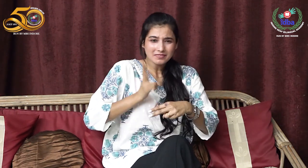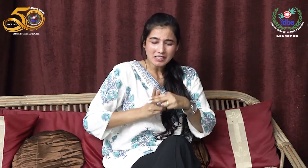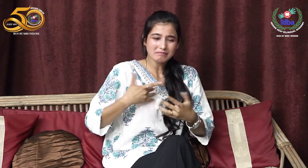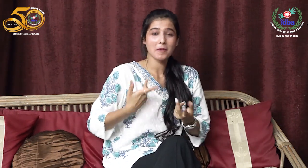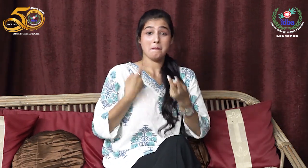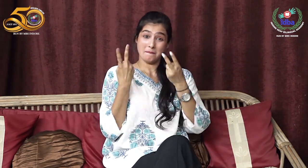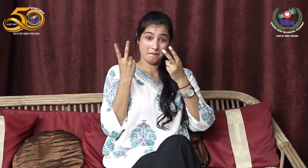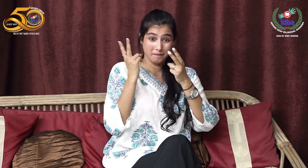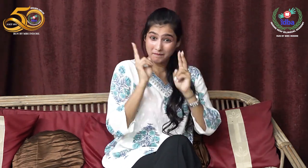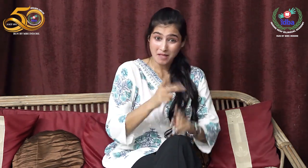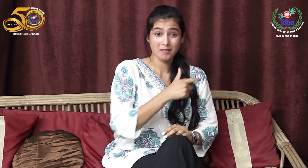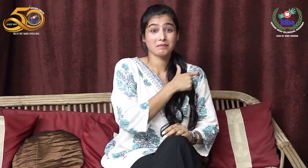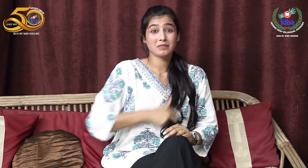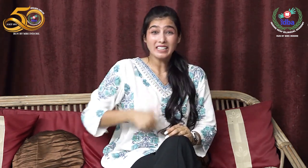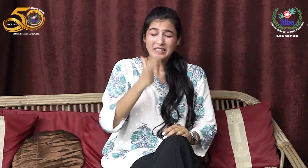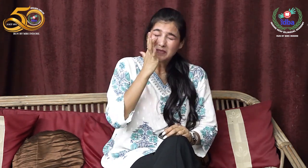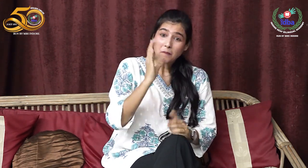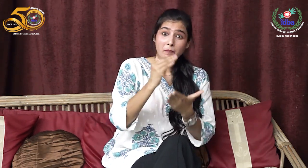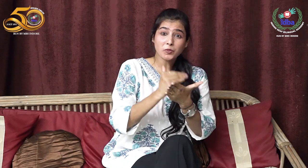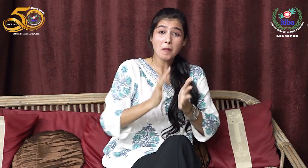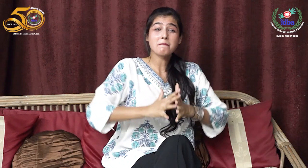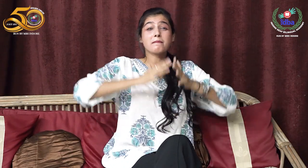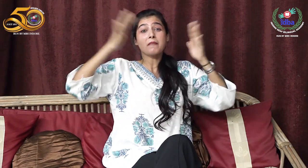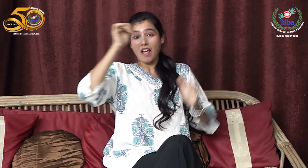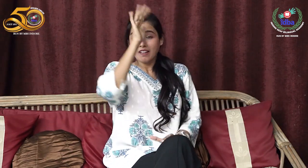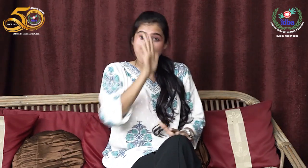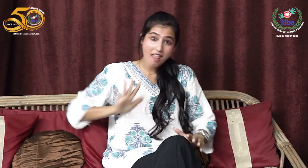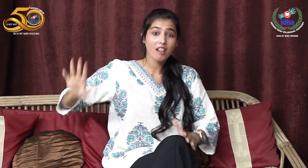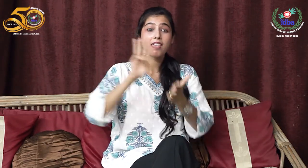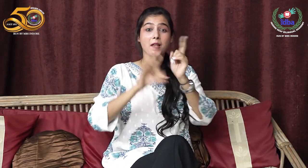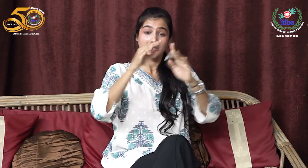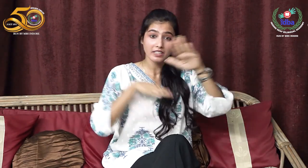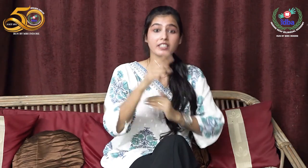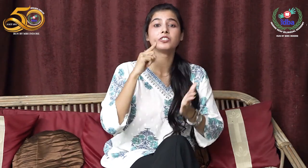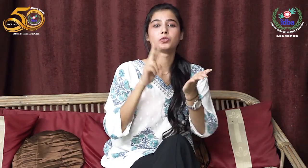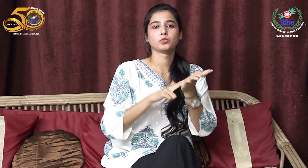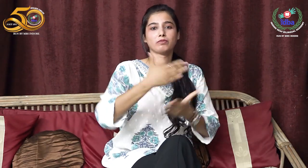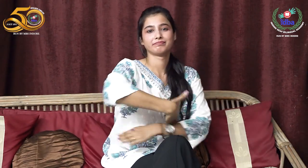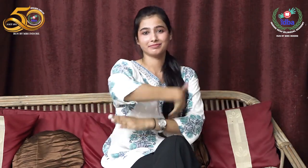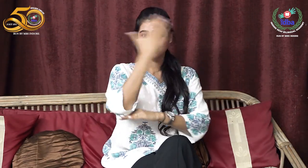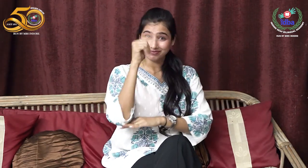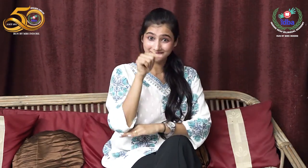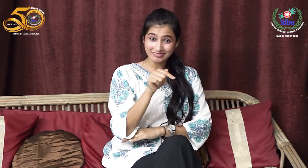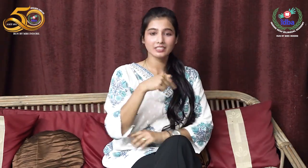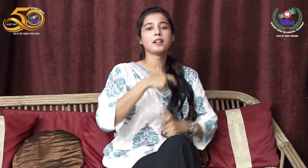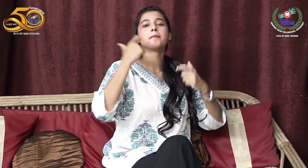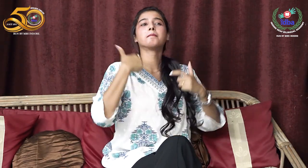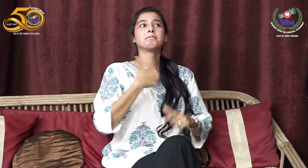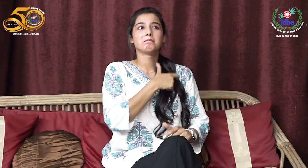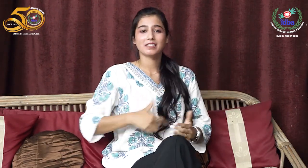नहीं था करने का, बट स्टिल उन्होंने मुझे कहा, तो उन्होंने मुझे बताया कि कितना इंपॉर्टेंट है, ये नेशनल लेवल का गेम है, ये बहुत बड़ा, और इंदौर में होस्ट है, तुम्हें कहीं जाने की